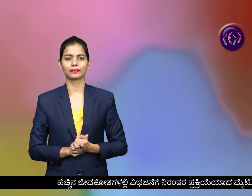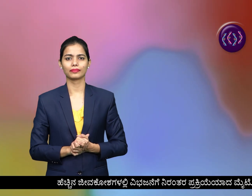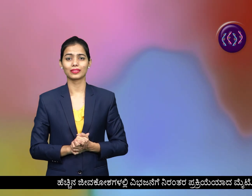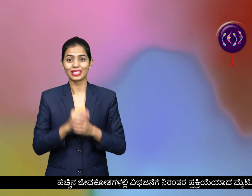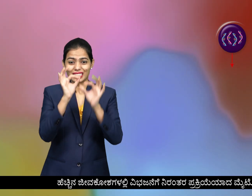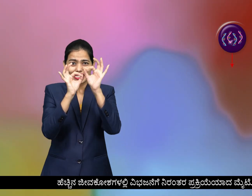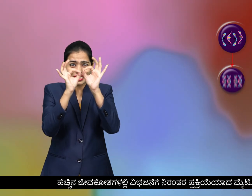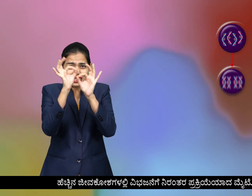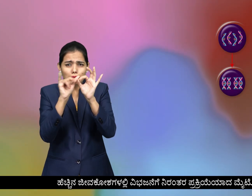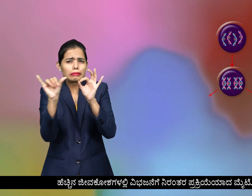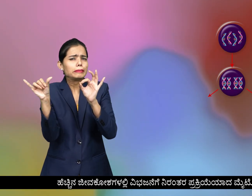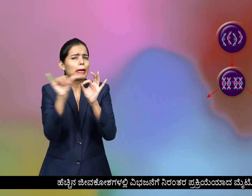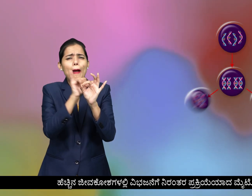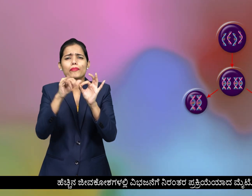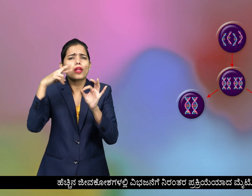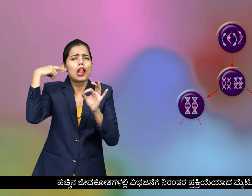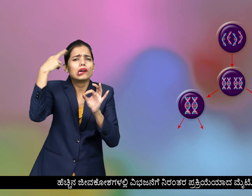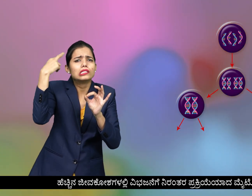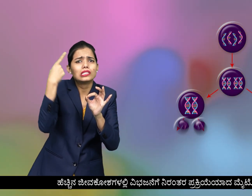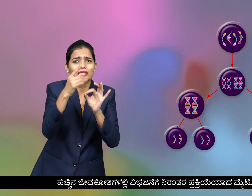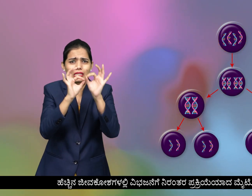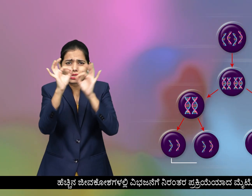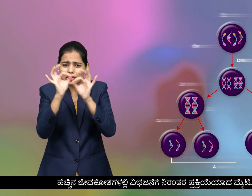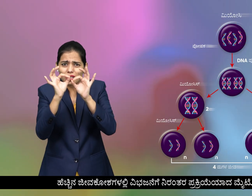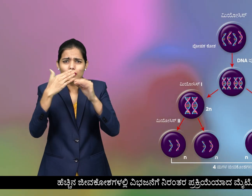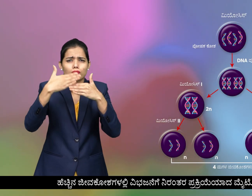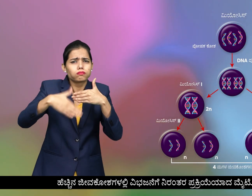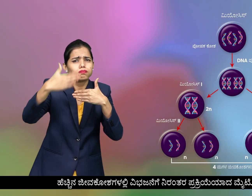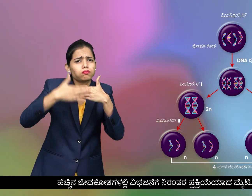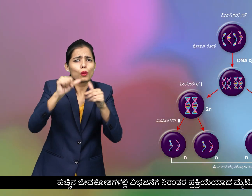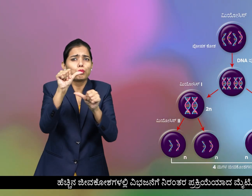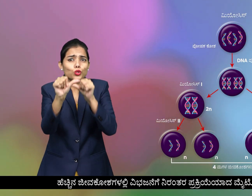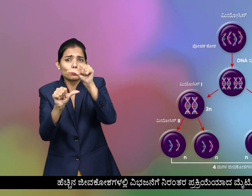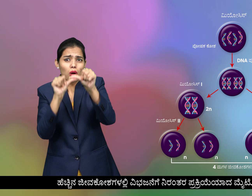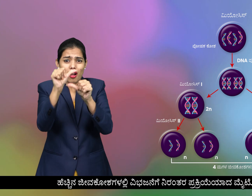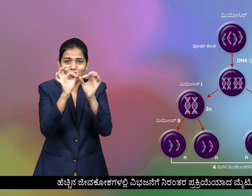ಹೆಚ್ಚಿನ ಜೀವಕೋಶಗಳಲ್ಲಿ ವಿಭಜನೆಗೆ ನಿರಂತರ ಪ್ರಕ್ರಿಯೆಯಾದ ಮೈಟೋಸಿಸ್ನಂತಲ್ಲದೆ